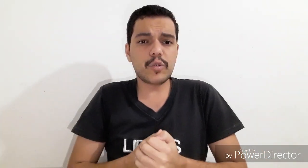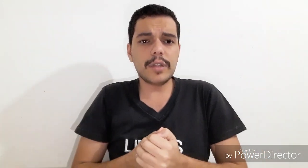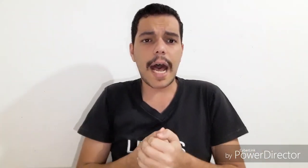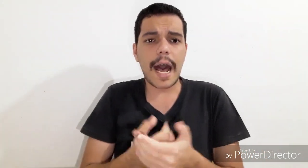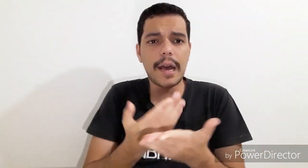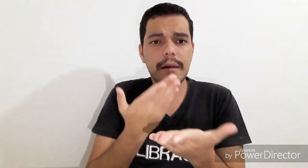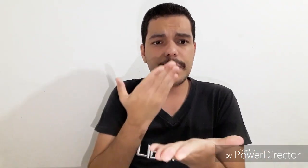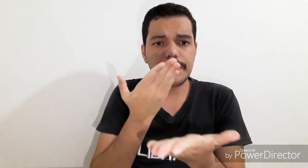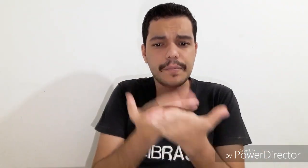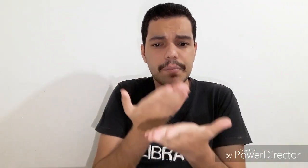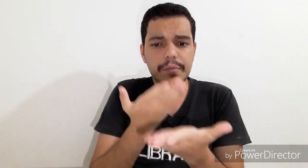Estudar,